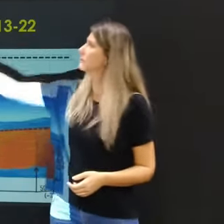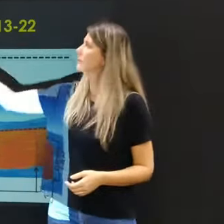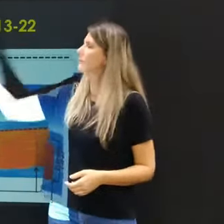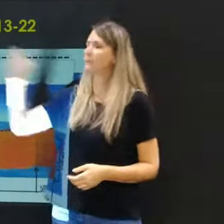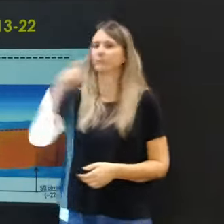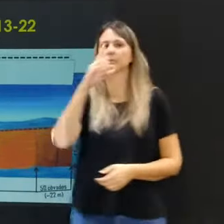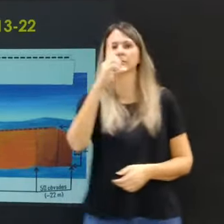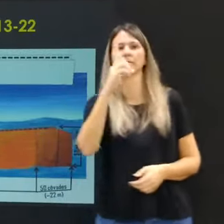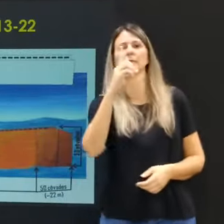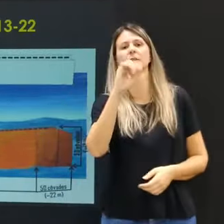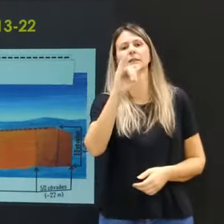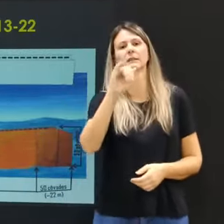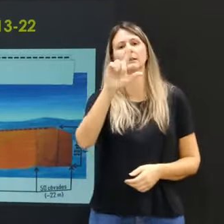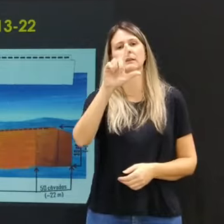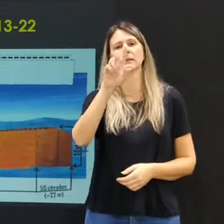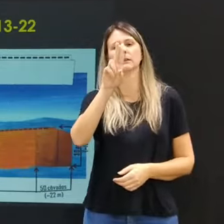é o texto de dilúvio, né?